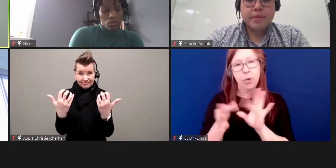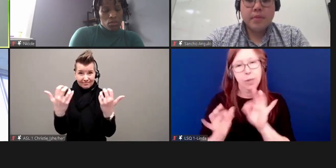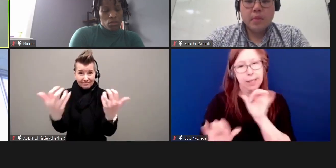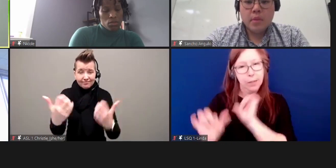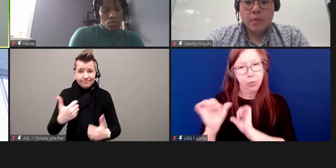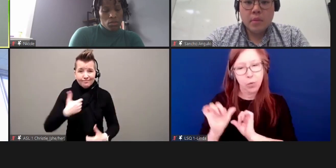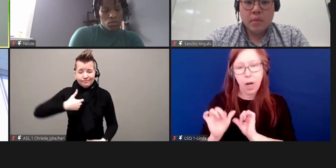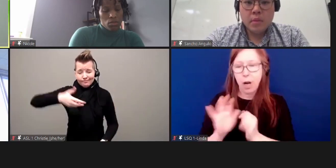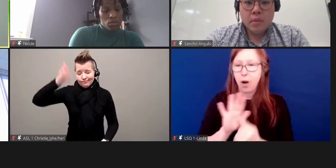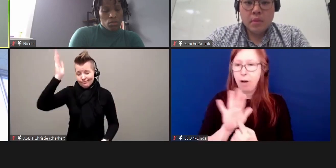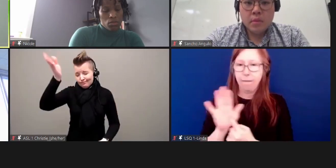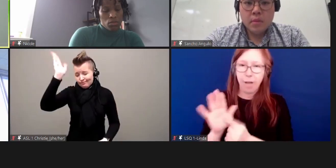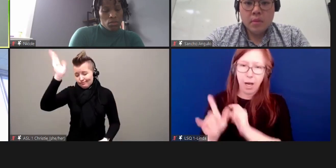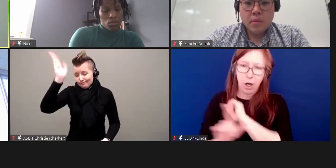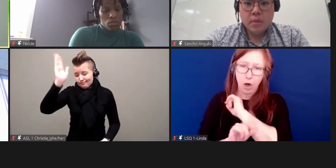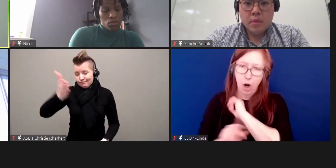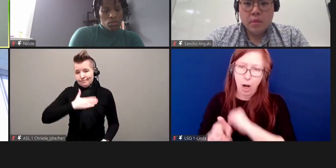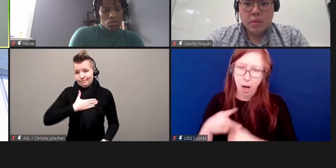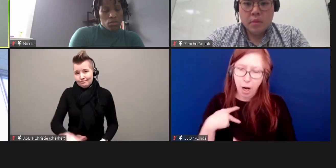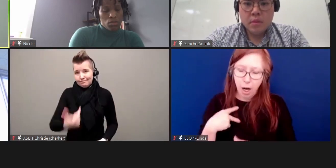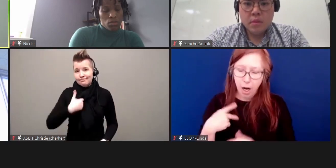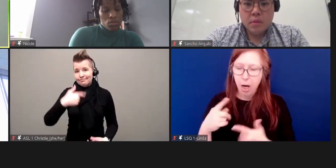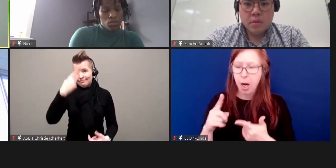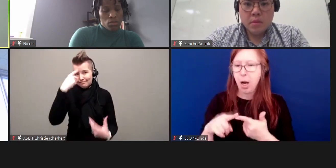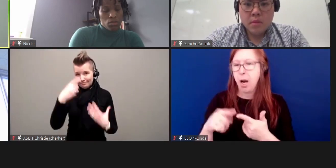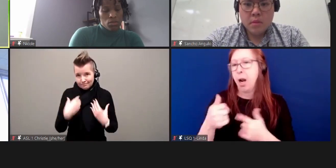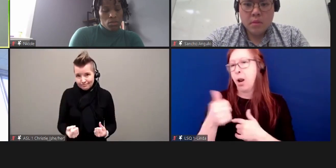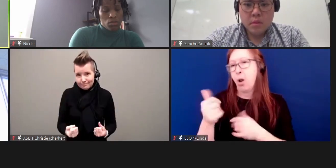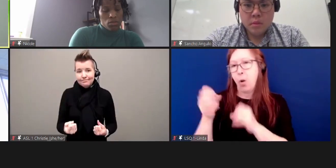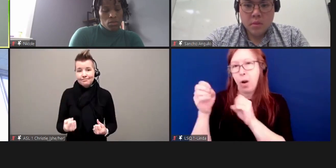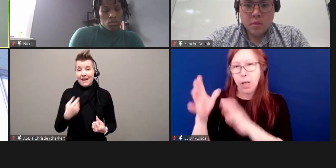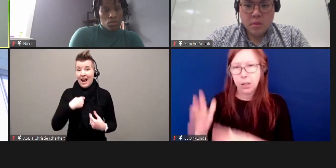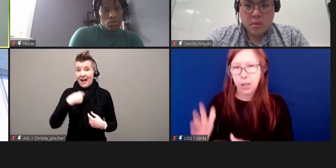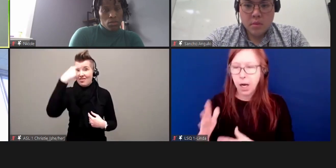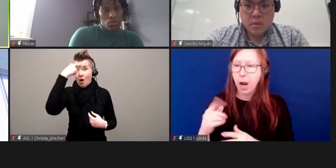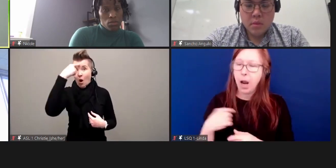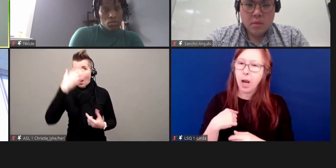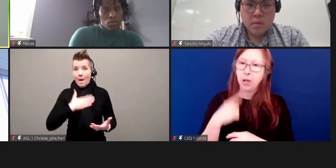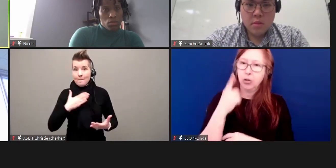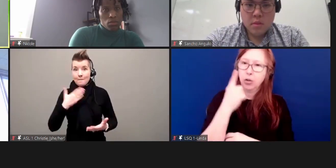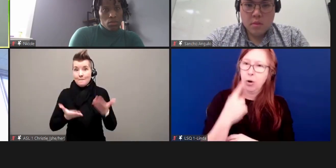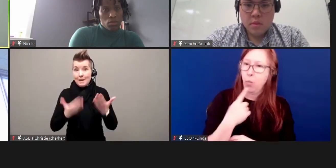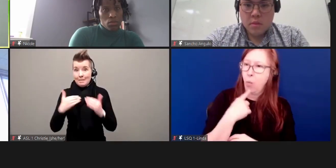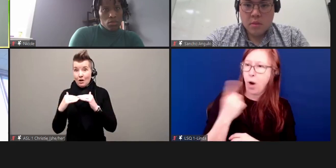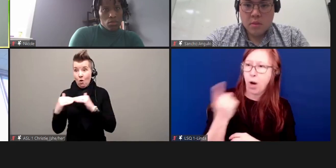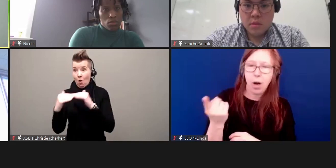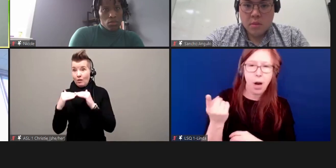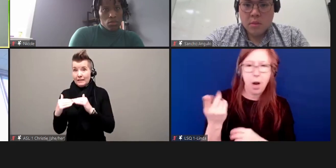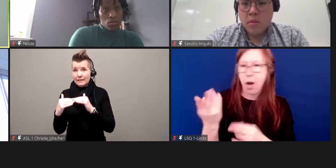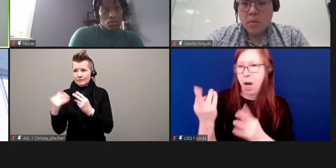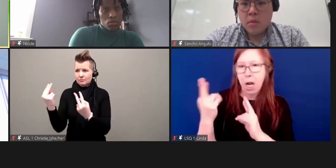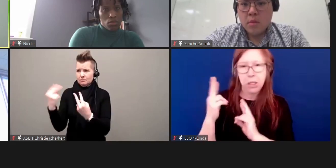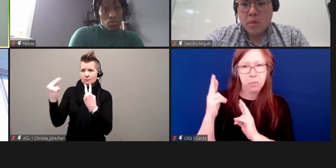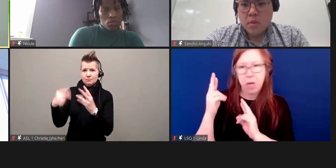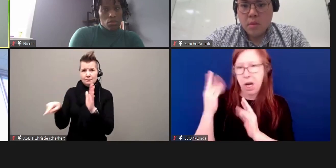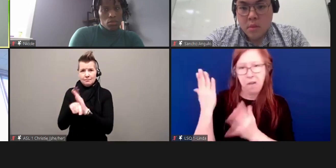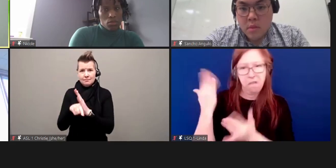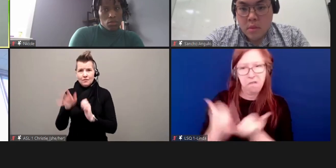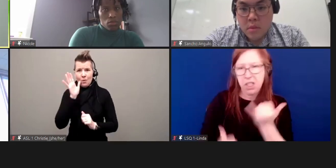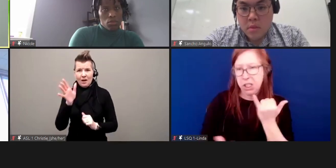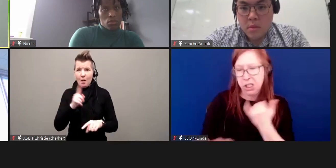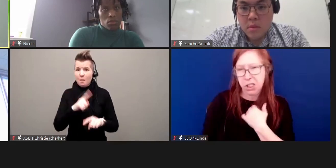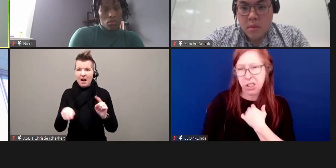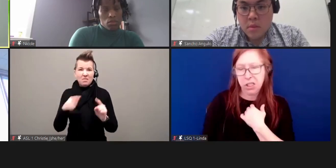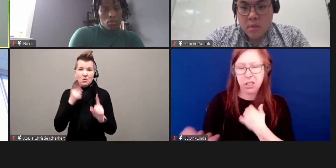collègues, devant même d'autres enseignants. Je croyais que j'allais perdre le respect de mes collègues ou